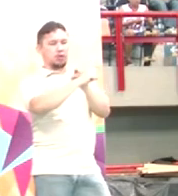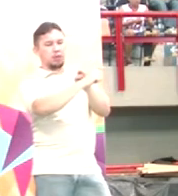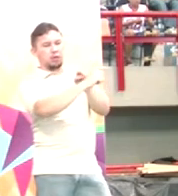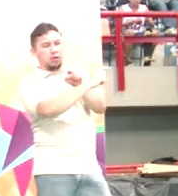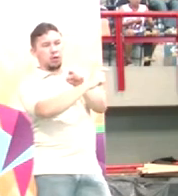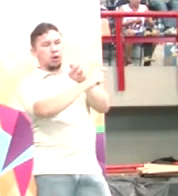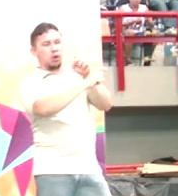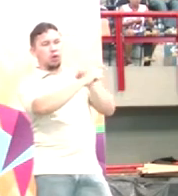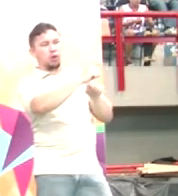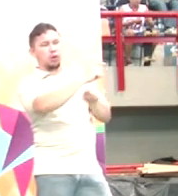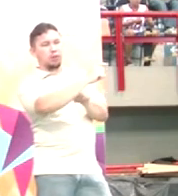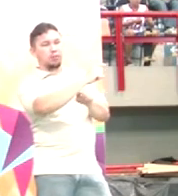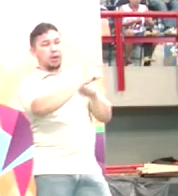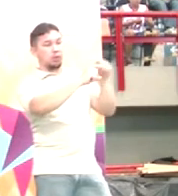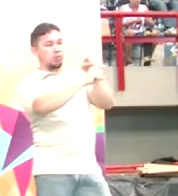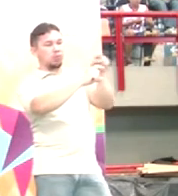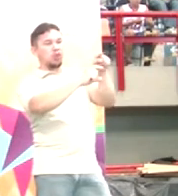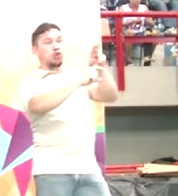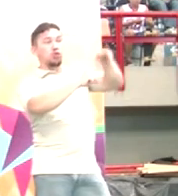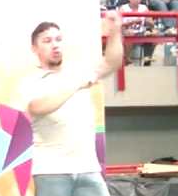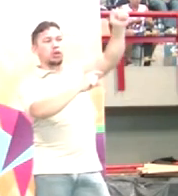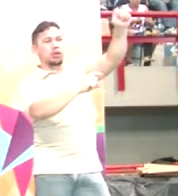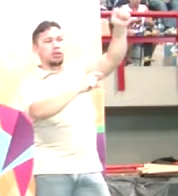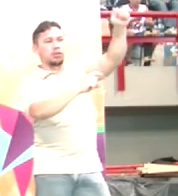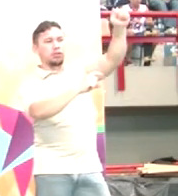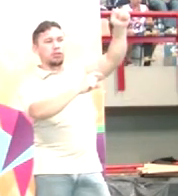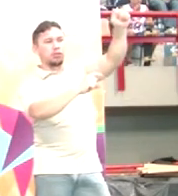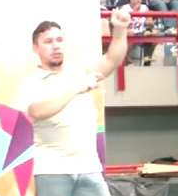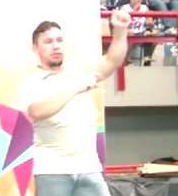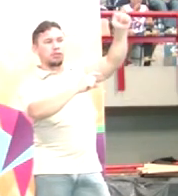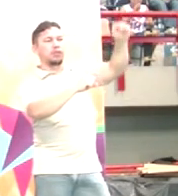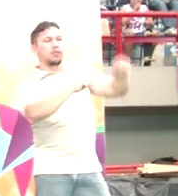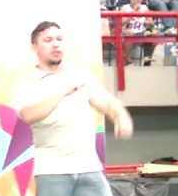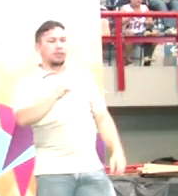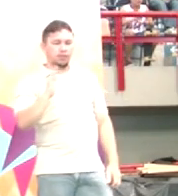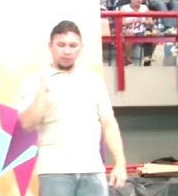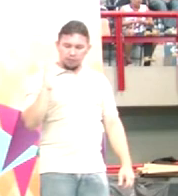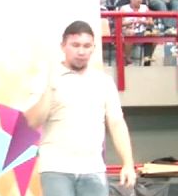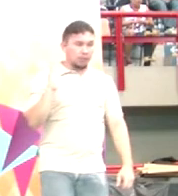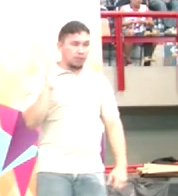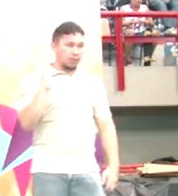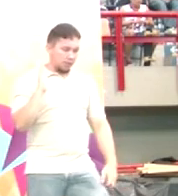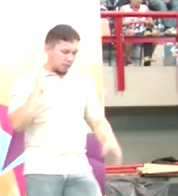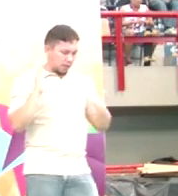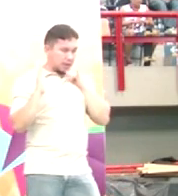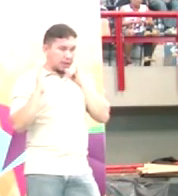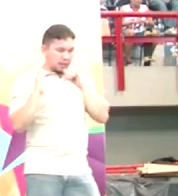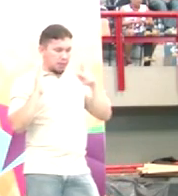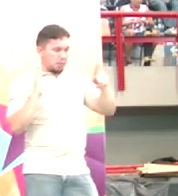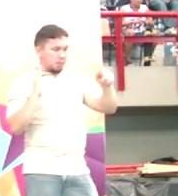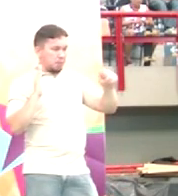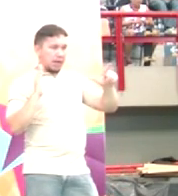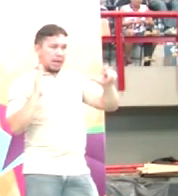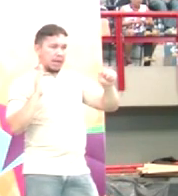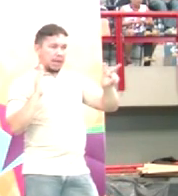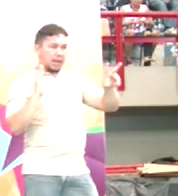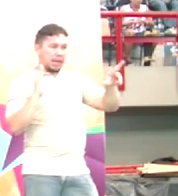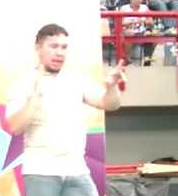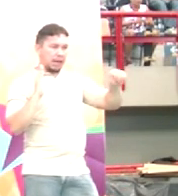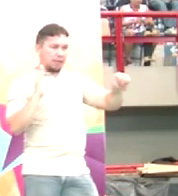tema é o assunto que você vai falar. E o título é uma síntese daquilo que você